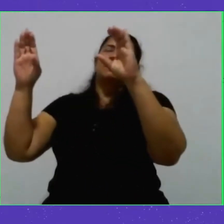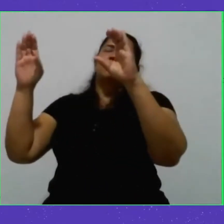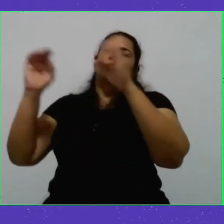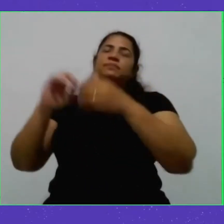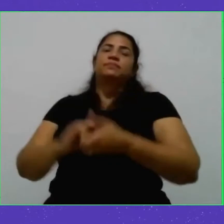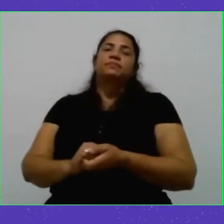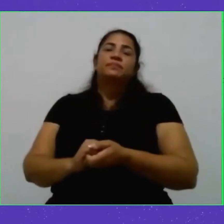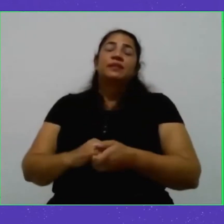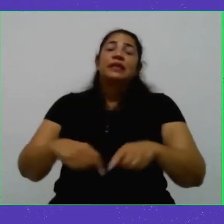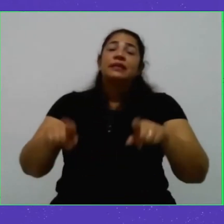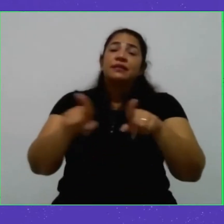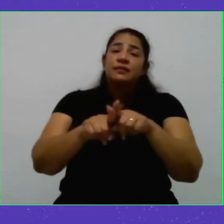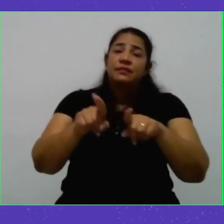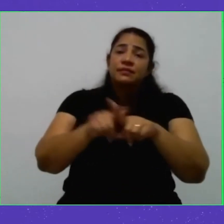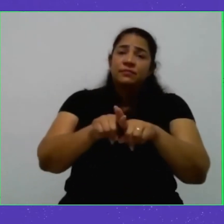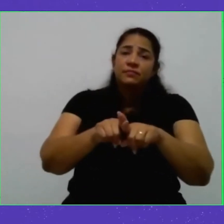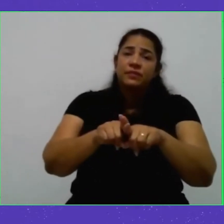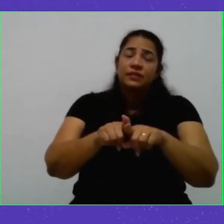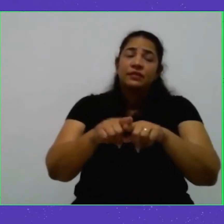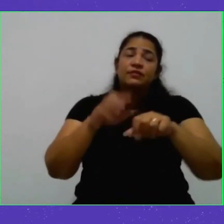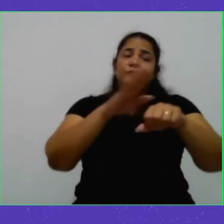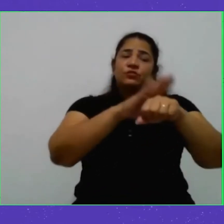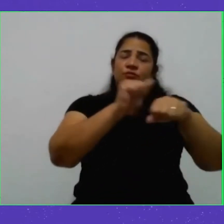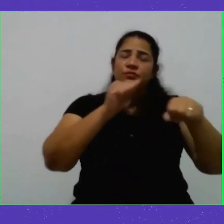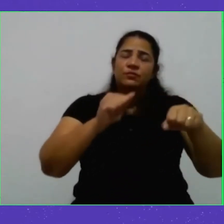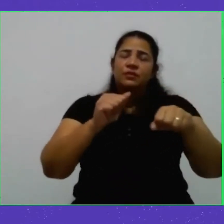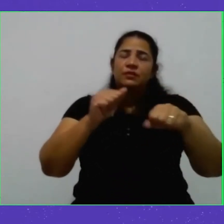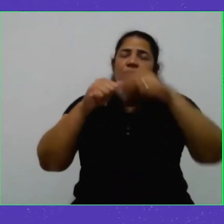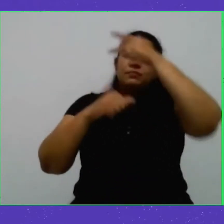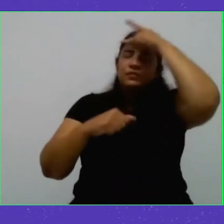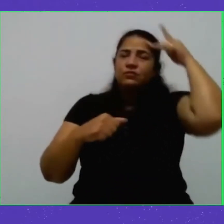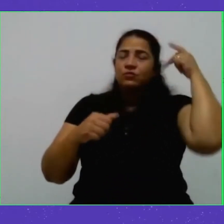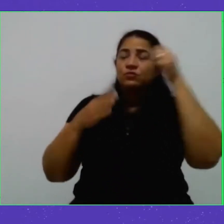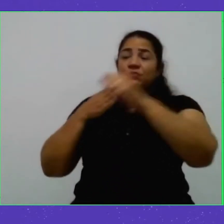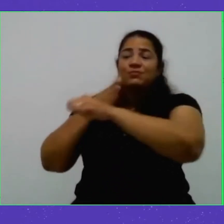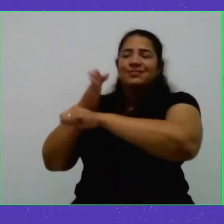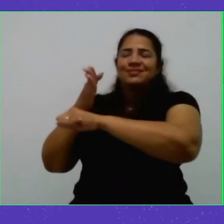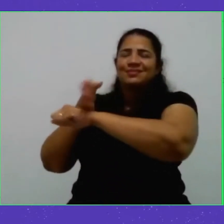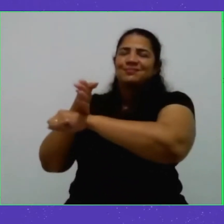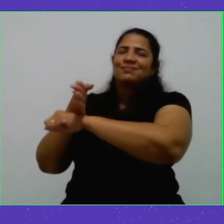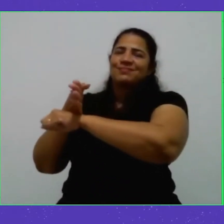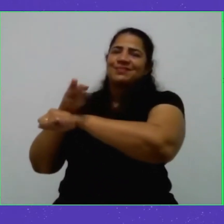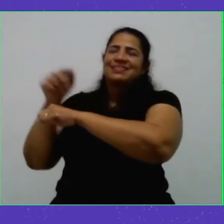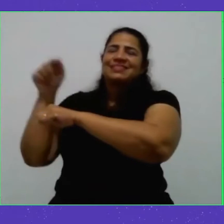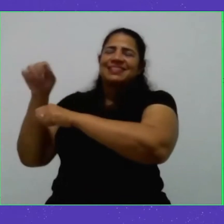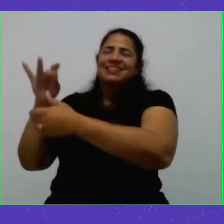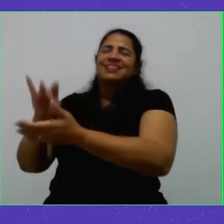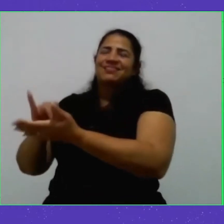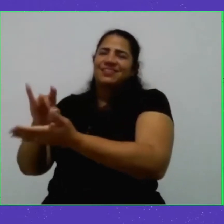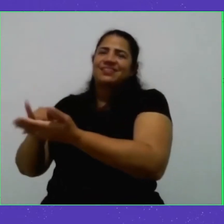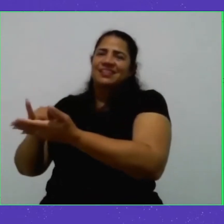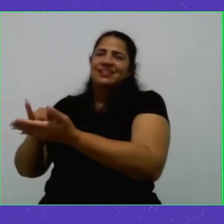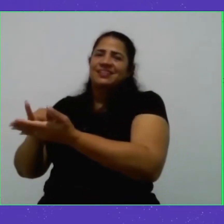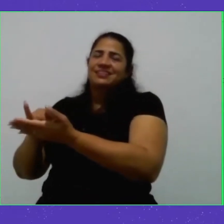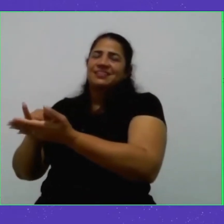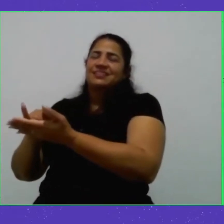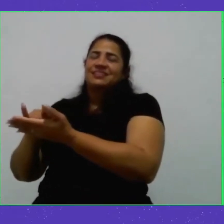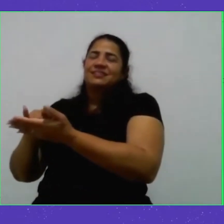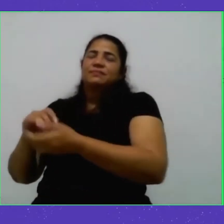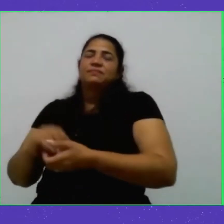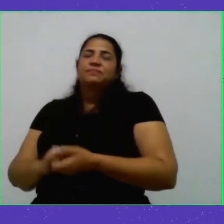muitas delas, nós vamos nos encontrar com elas lá na era vindoura, no reino milenar.